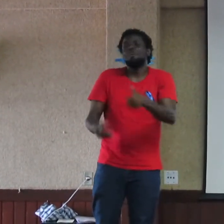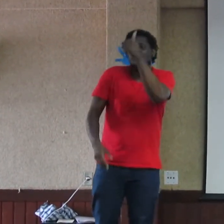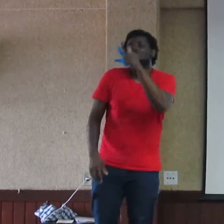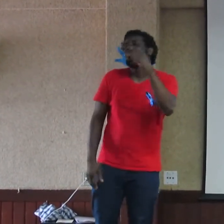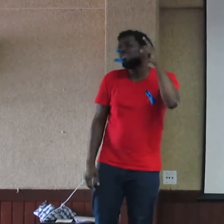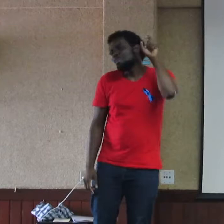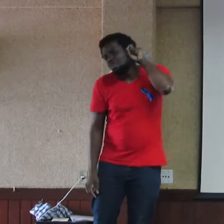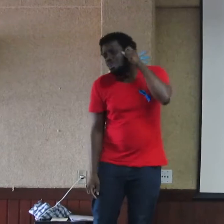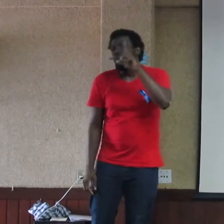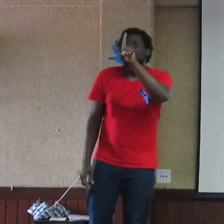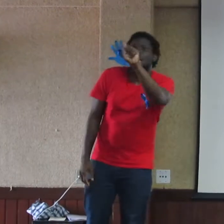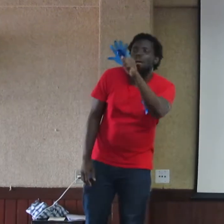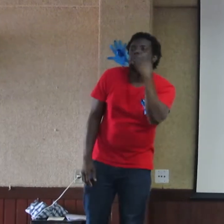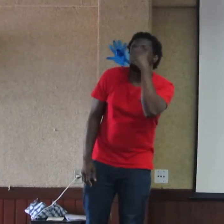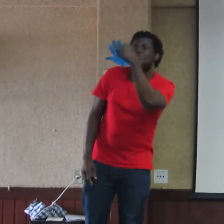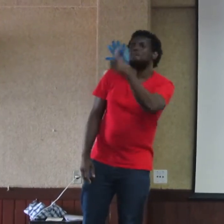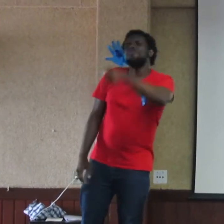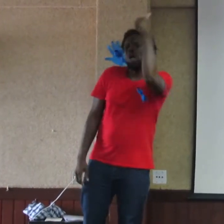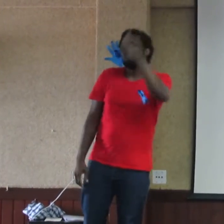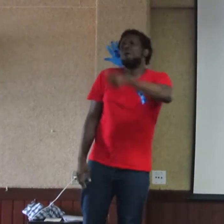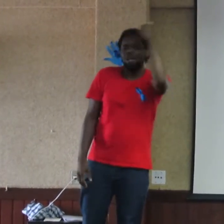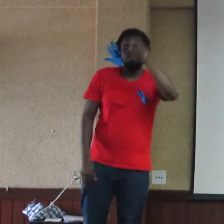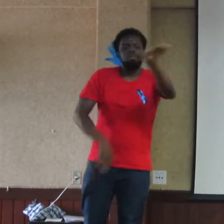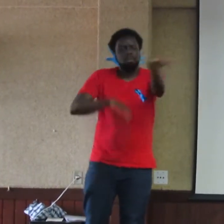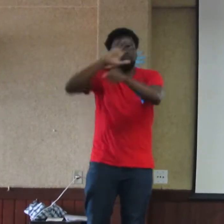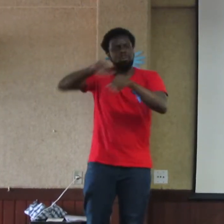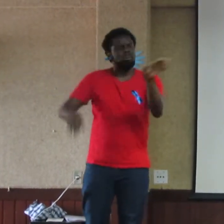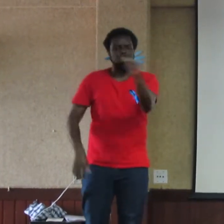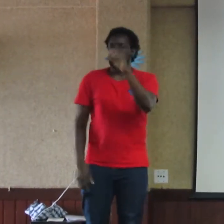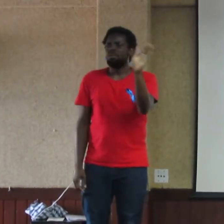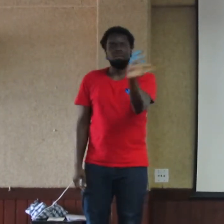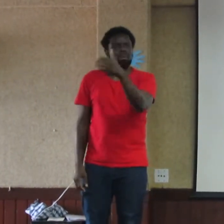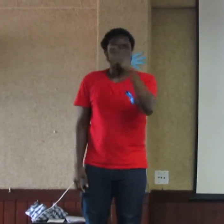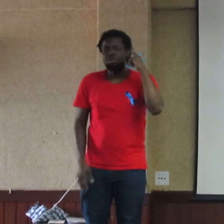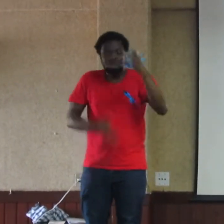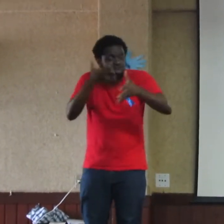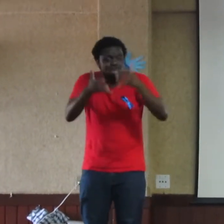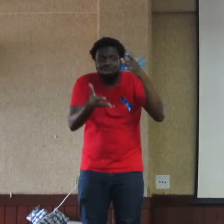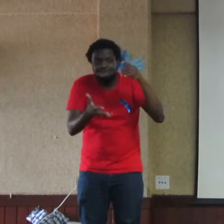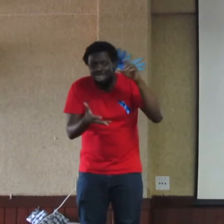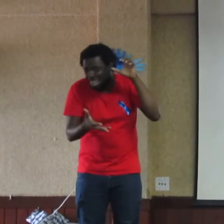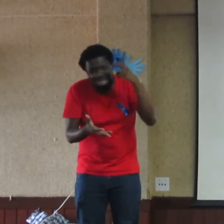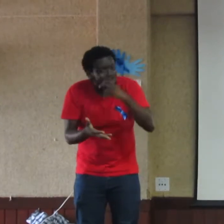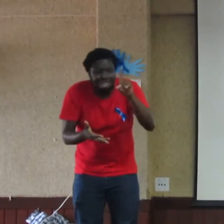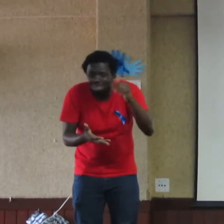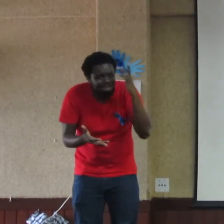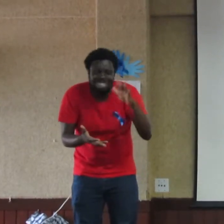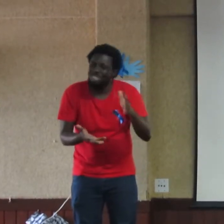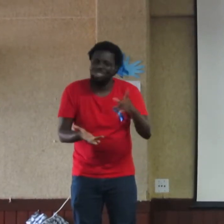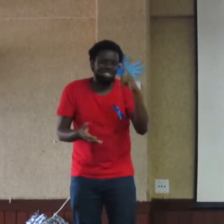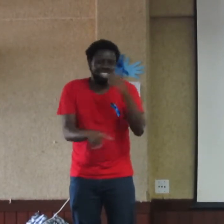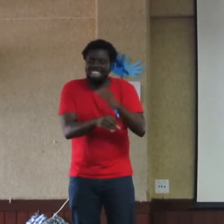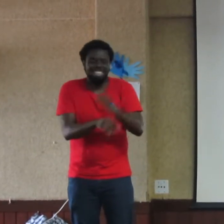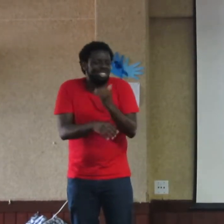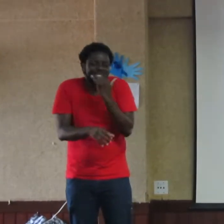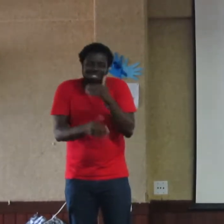Eles acham que por não desenvolver uma comunicação, o surdo não vai ser um bom profissional. Mas se a